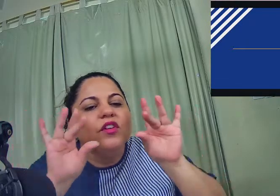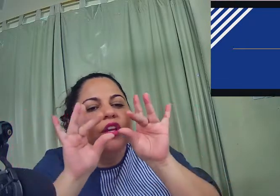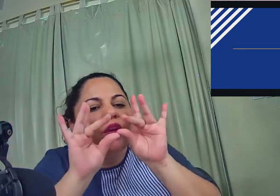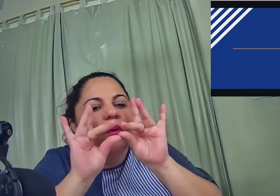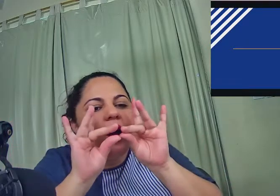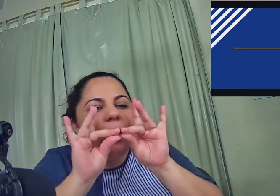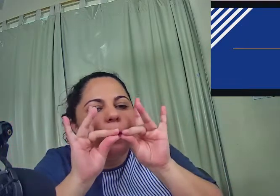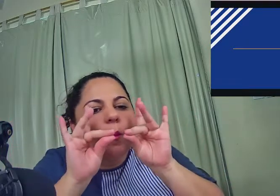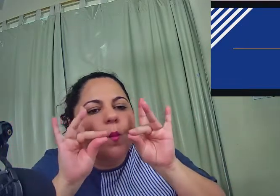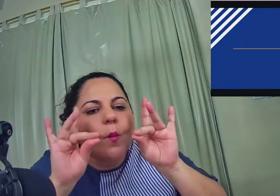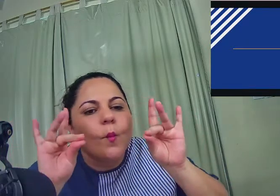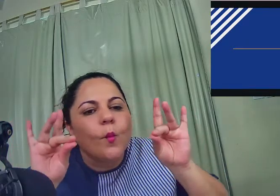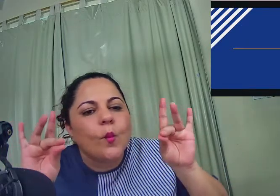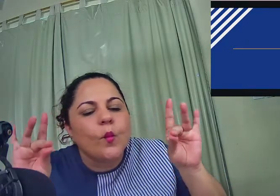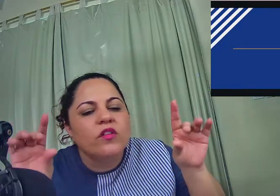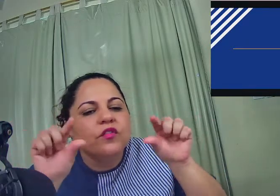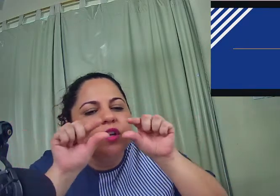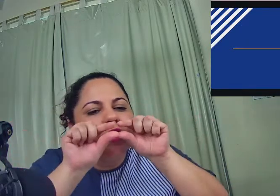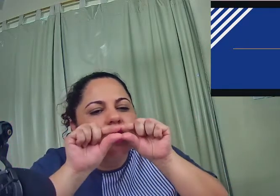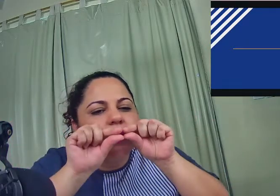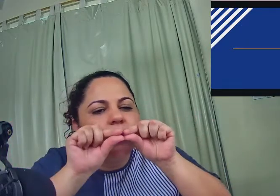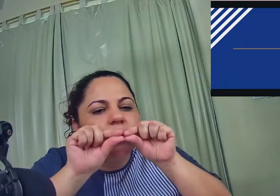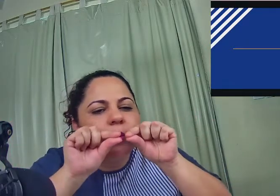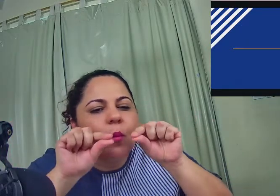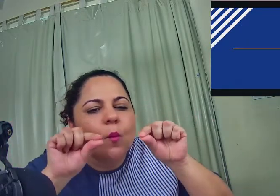Fininho, ó. Fininho.